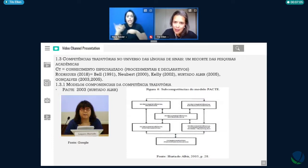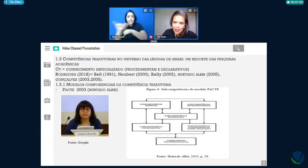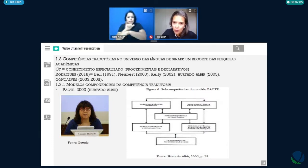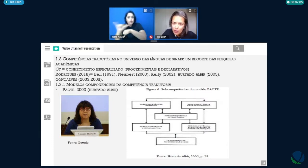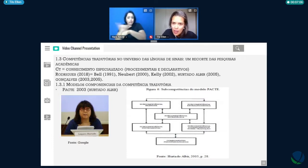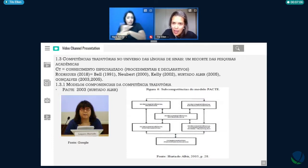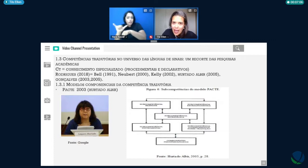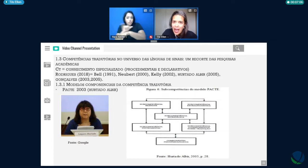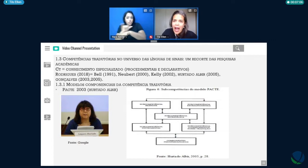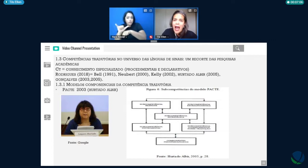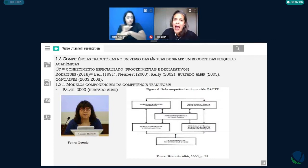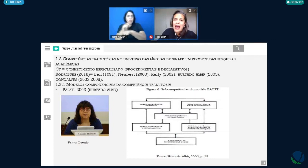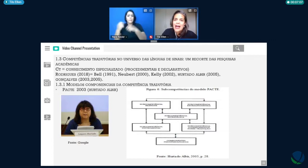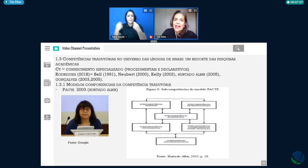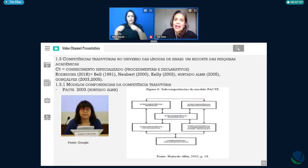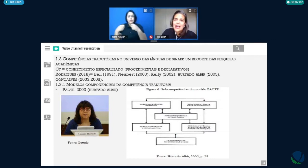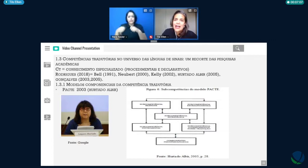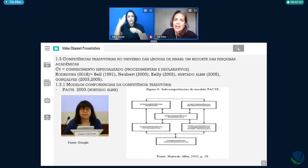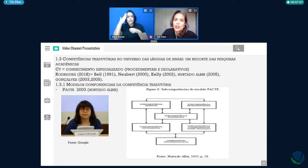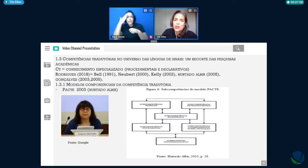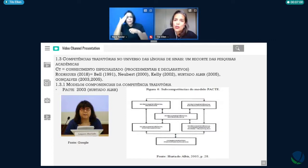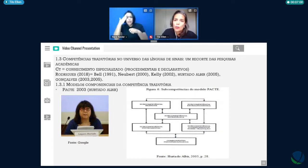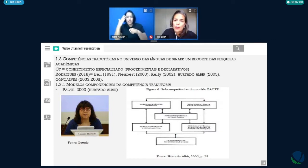no trabalho. A